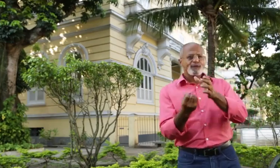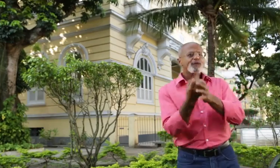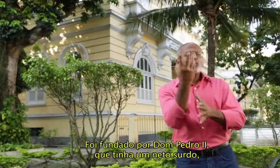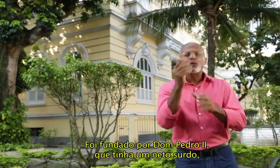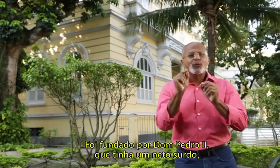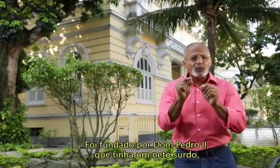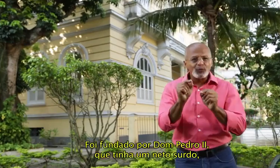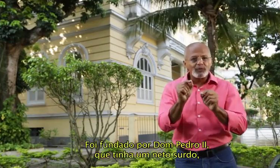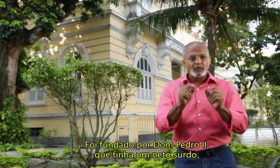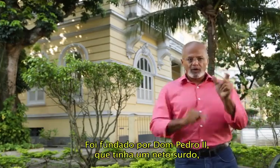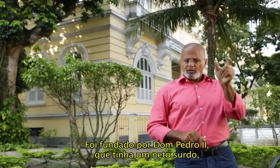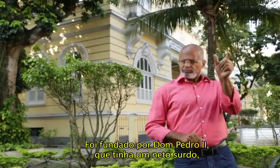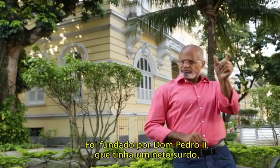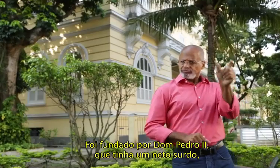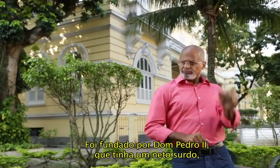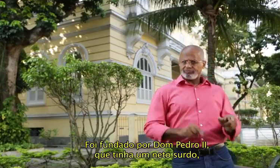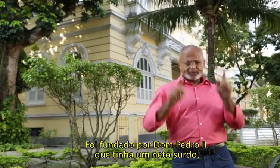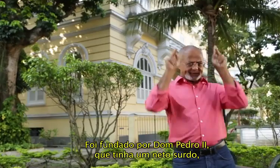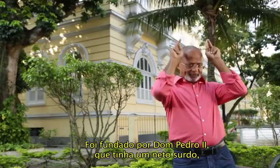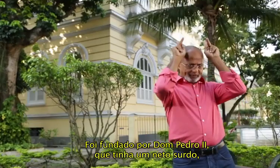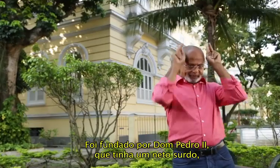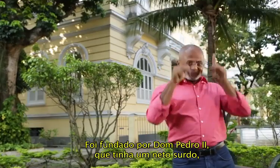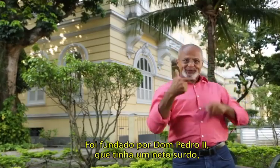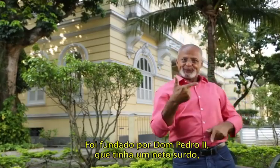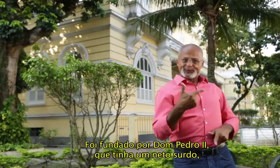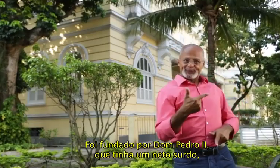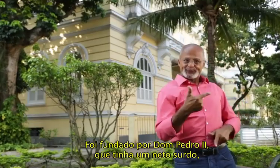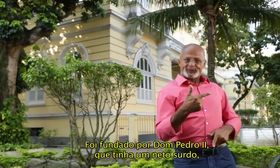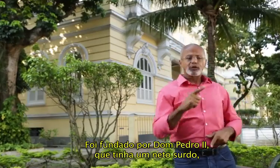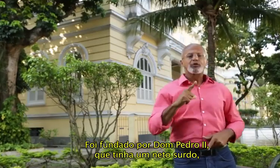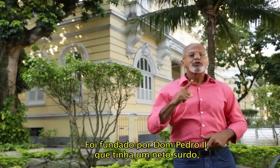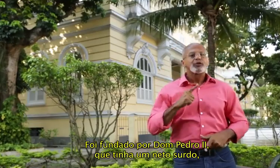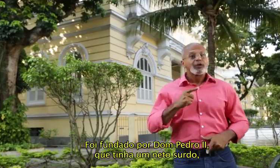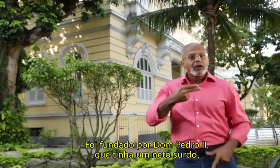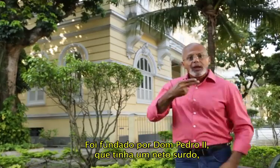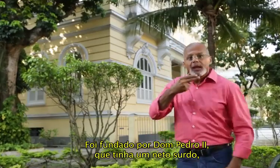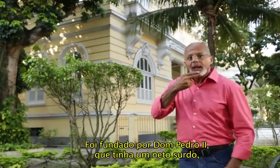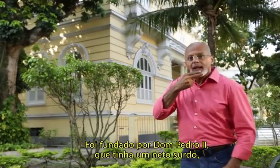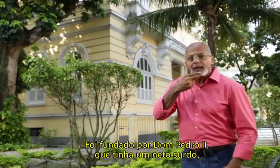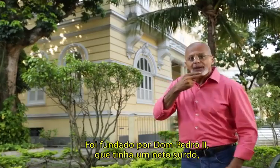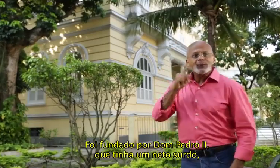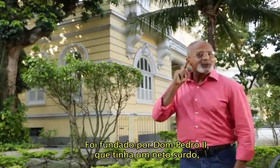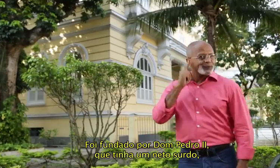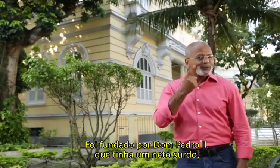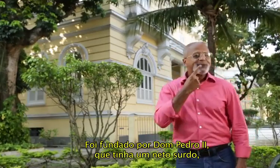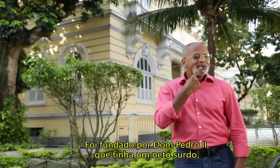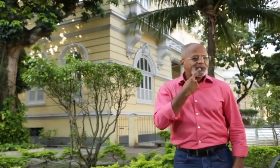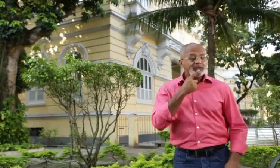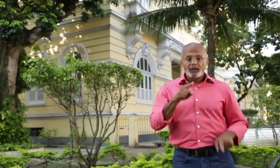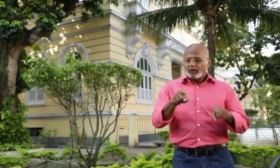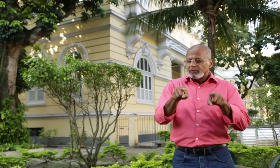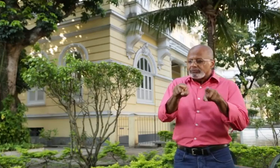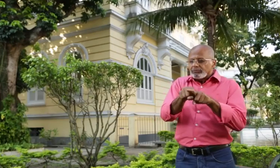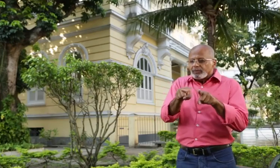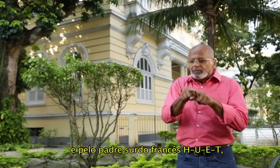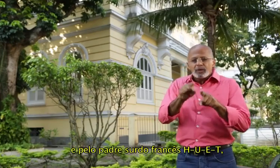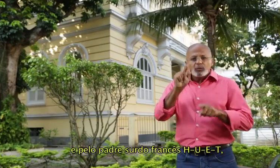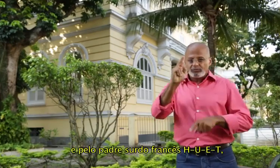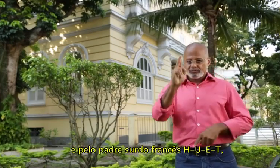Foi fundado por Dom Pedro II, que tinha um neto surdo, e pelo